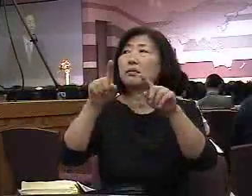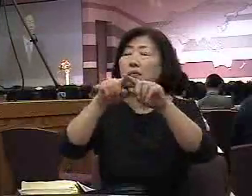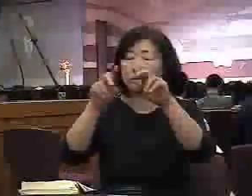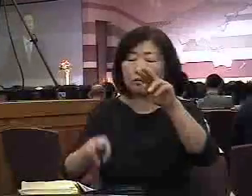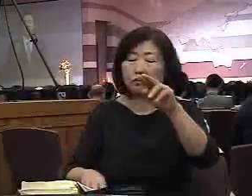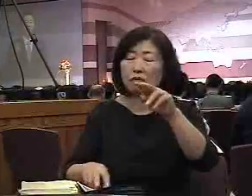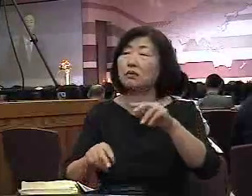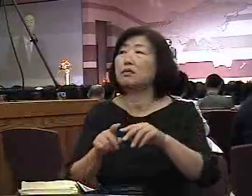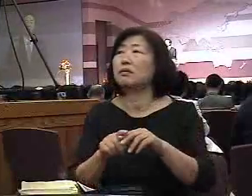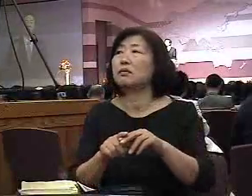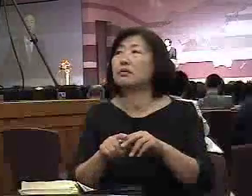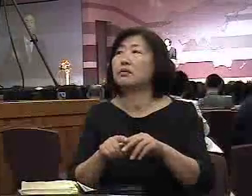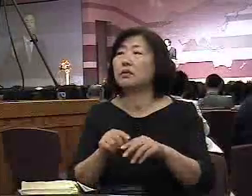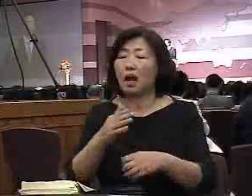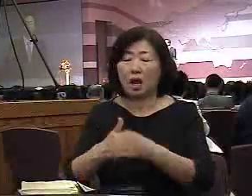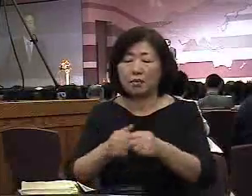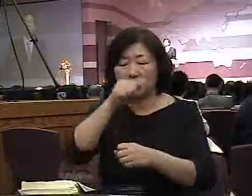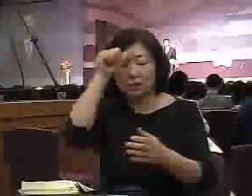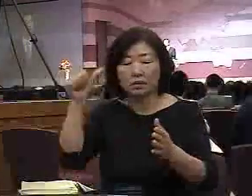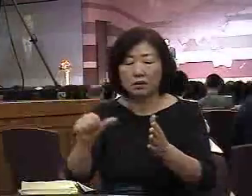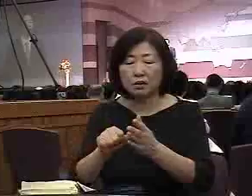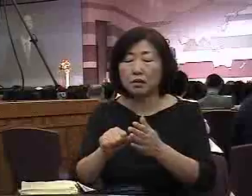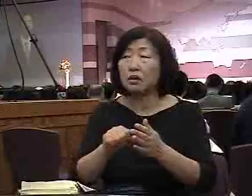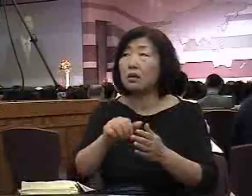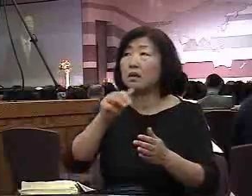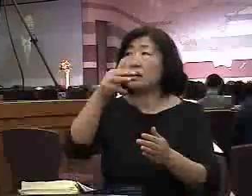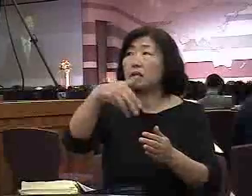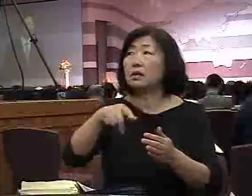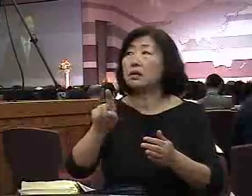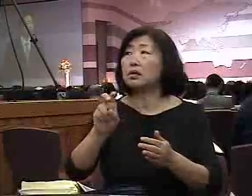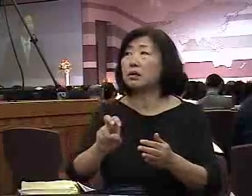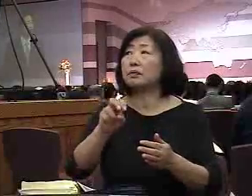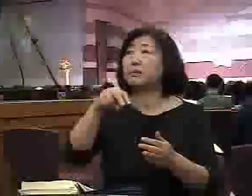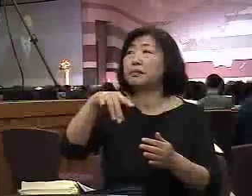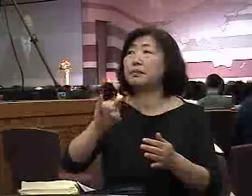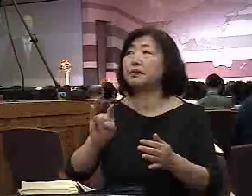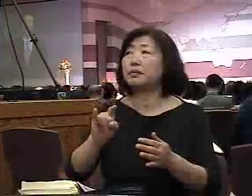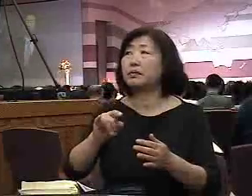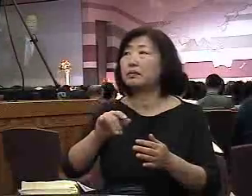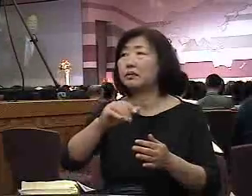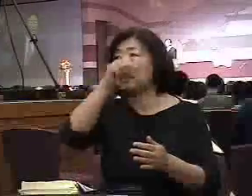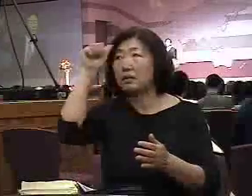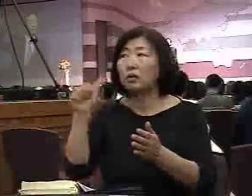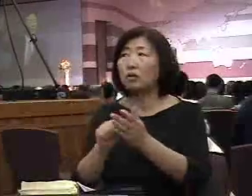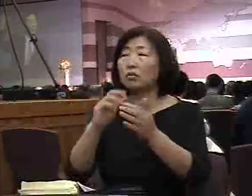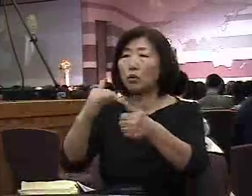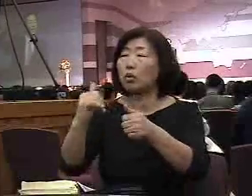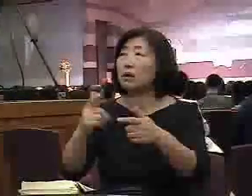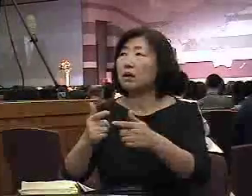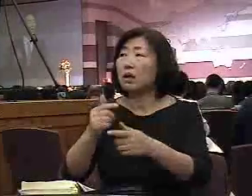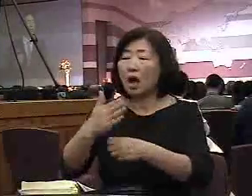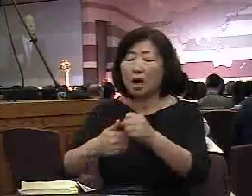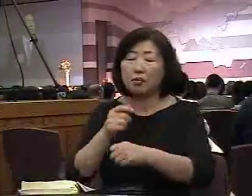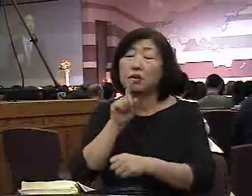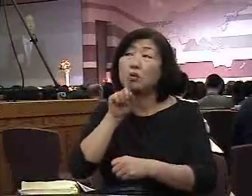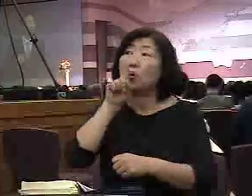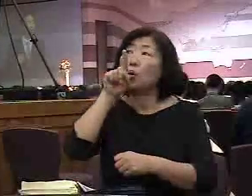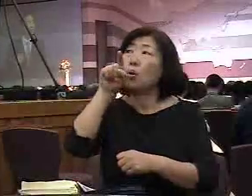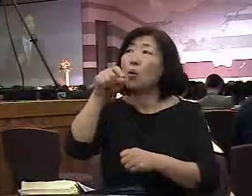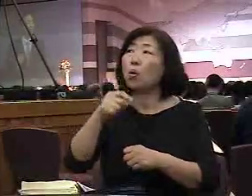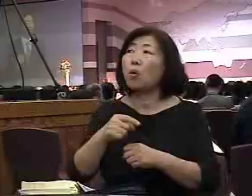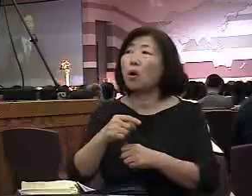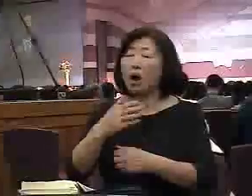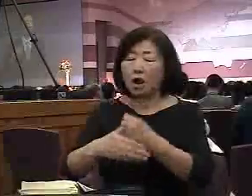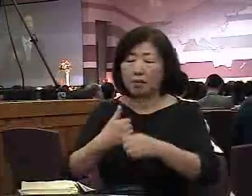내려오잖아요. 근데 하나님이 우리 인생을 그런 참새 인생으로 부르신 것이 아니라는 것입니다. 하나님이 독수리면 그 하나님의 아들들